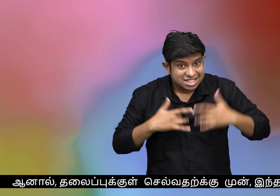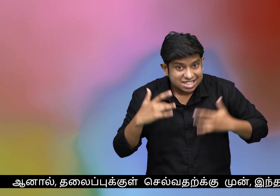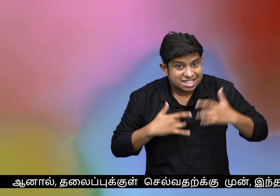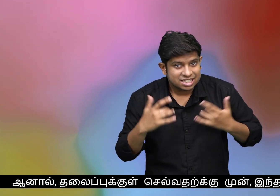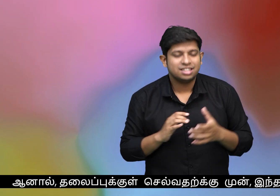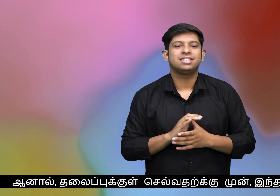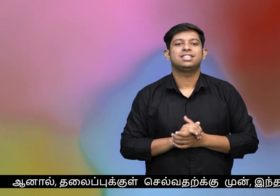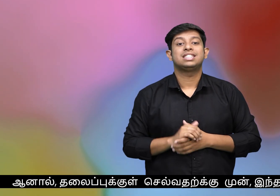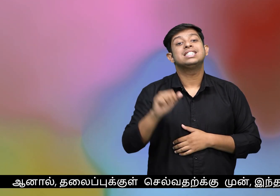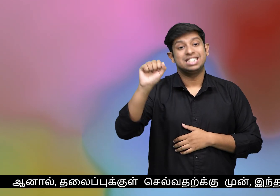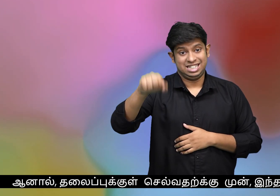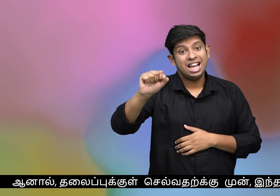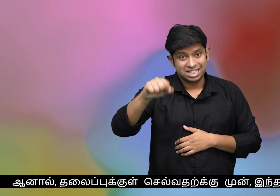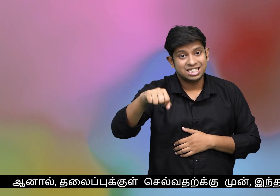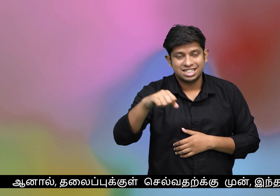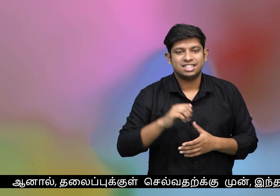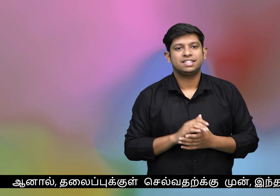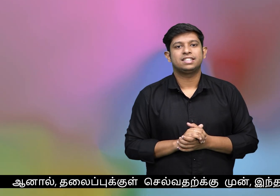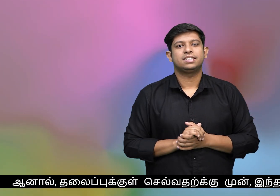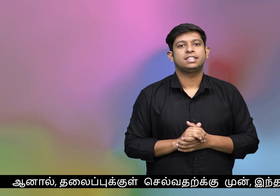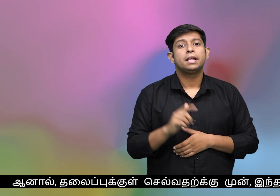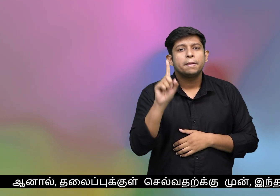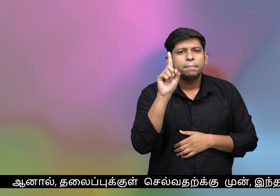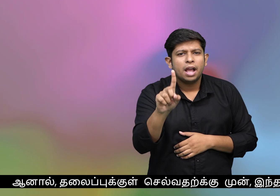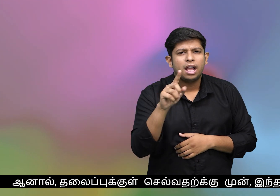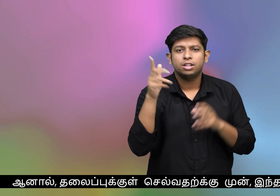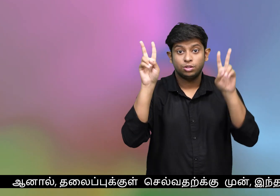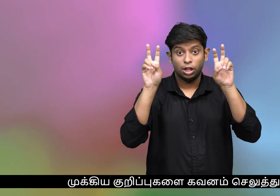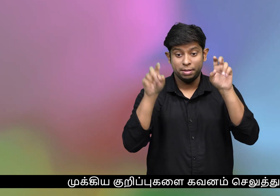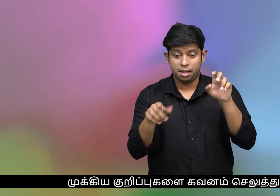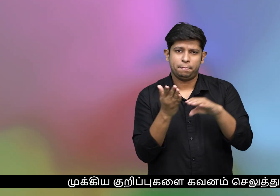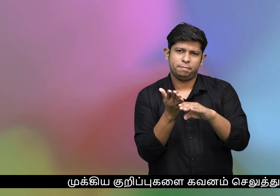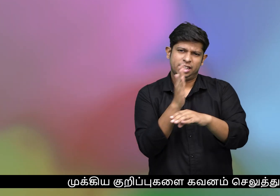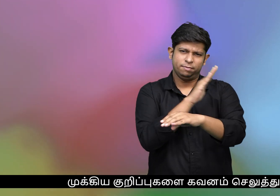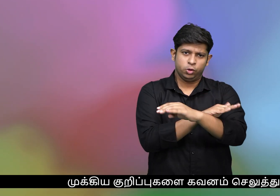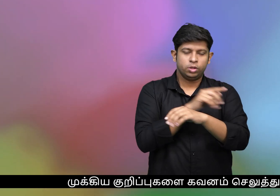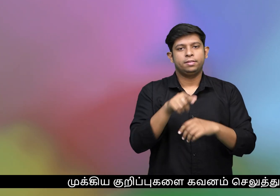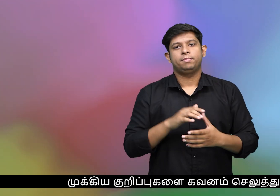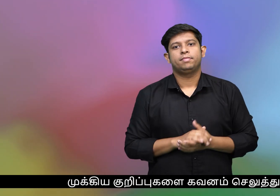ஆனால் தலைப்புக்குள் செல்வதற்கு முன் இந்த பாடத்தில் சில முக்கிய குறிப்புகளை கவனம்